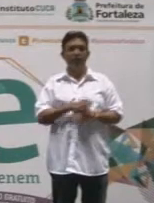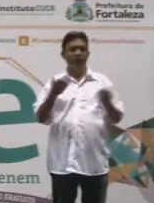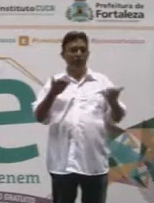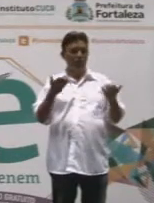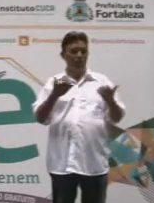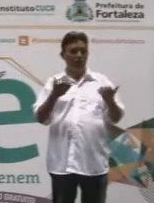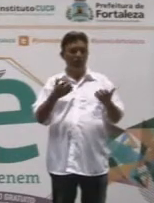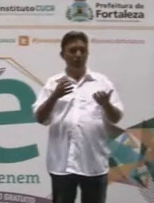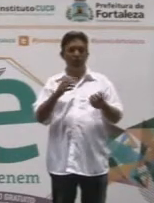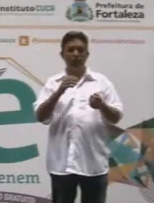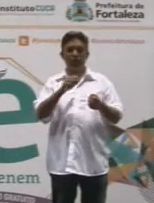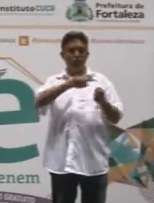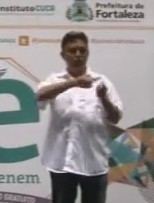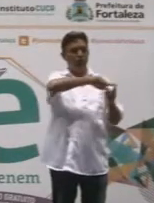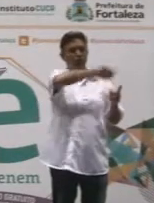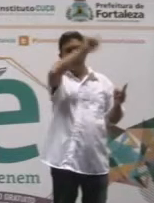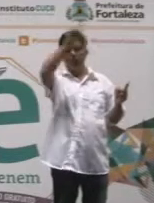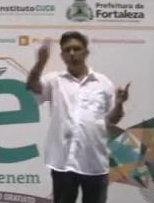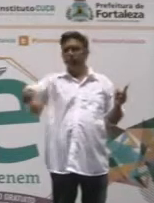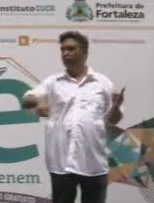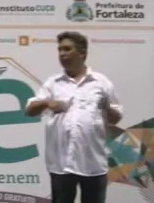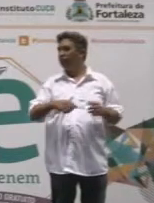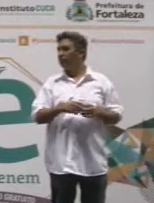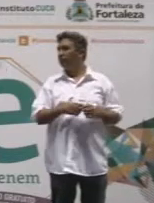de agora dar um salto quântico.